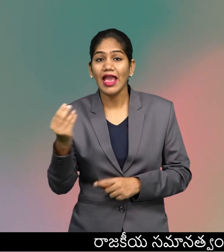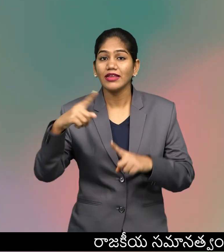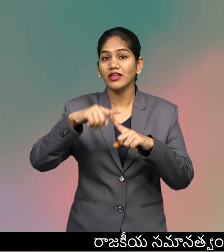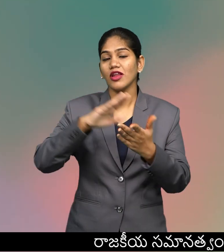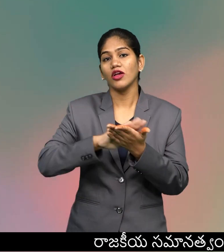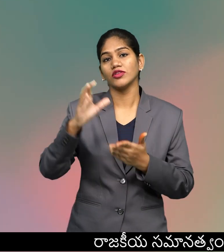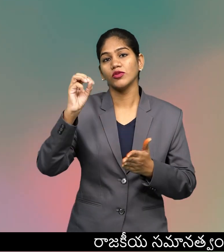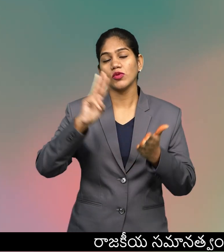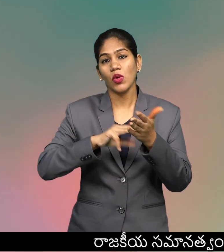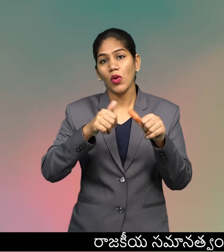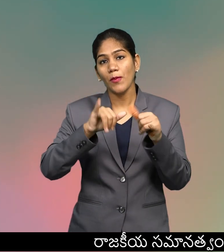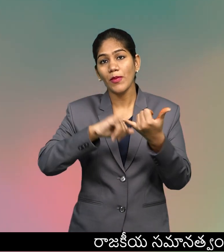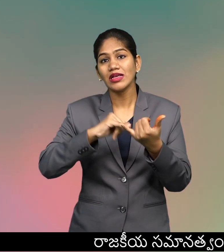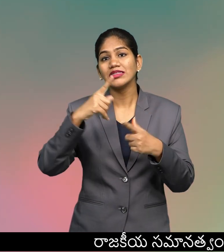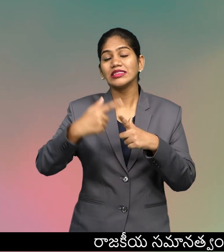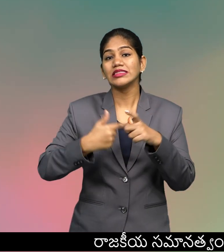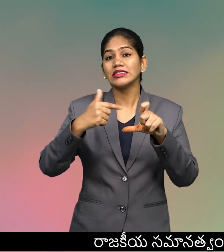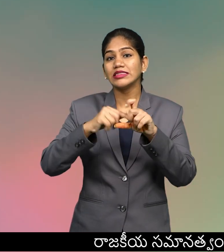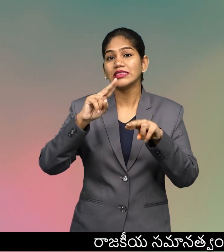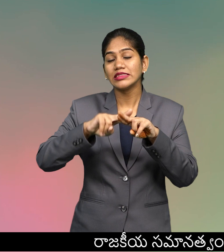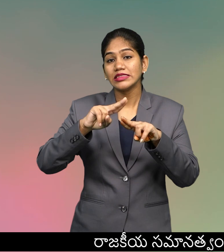మరియు ప్రజలందరికీ ఆలోచన స్వేచ్ఛ